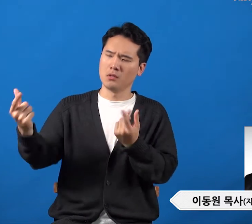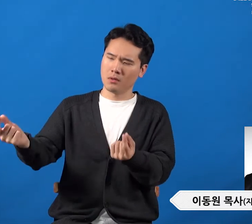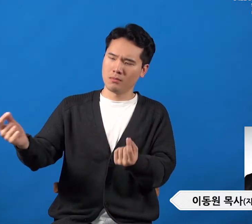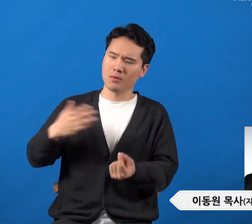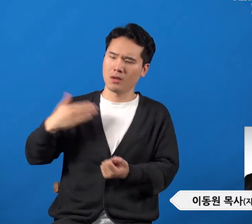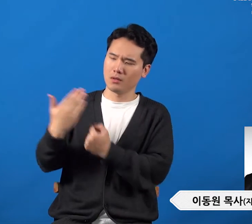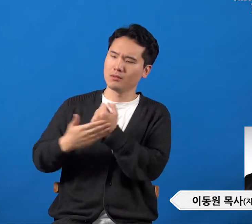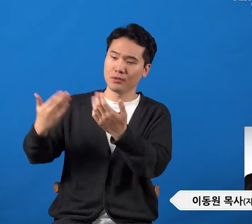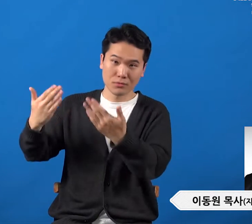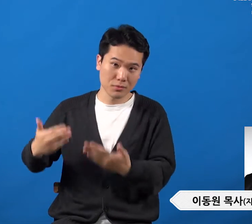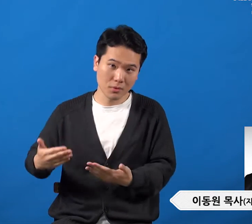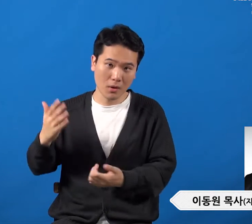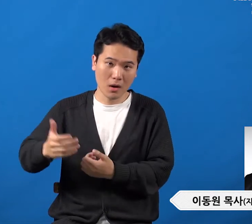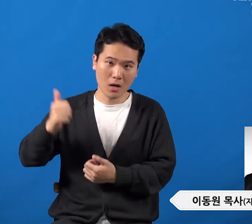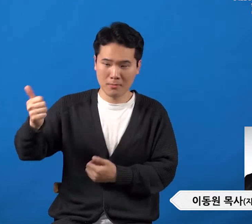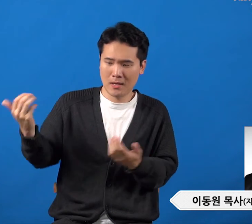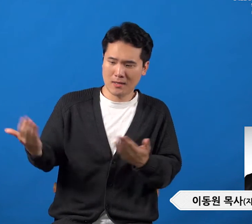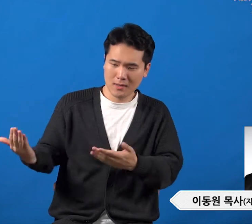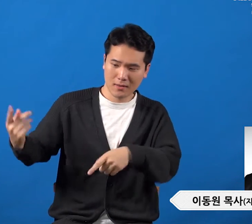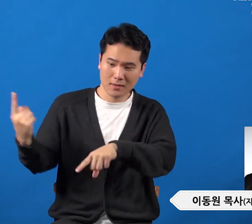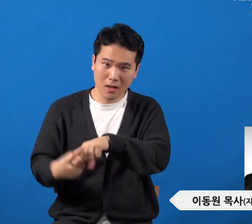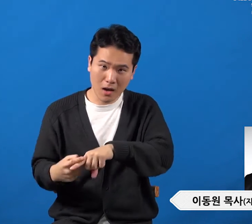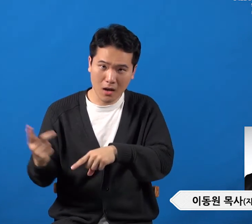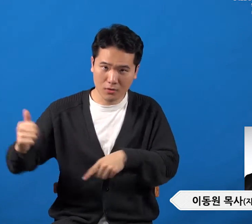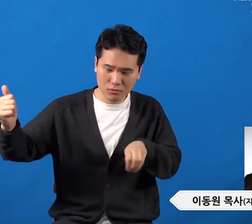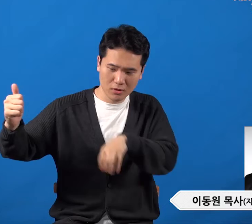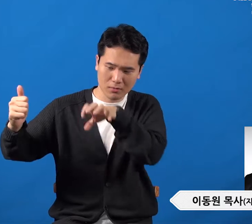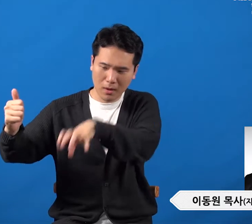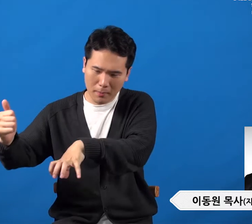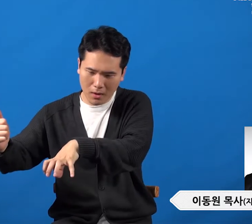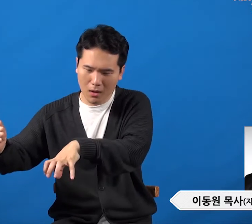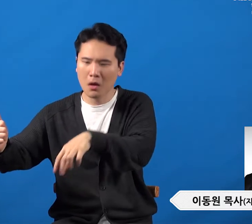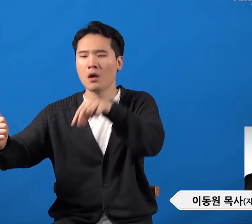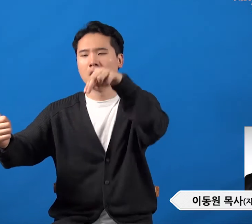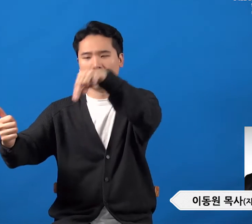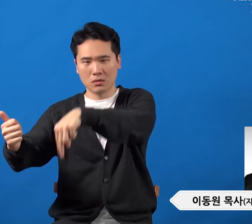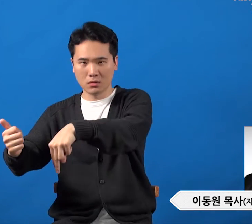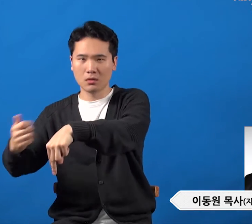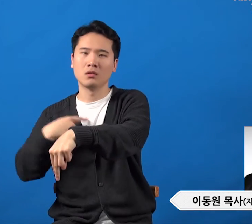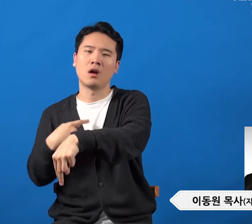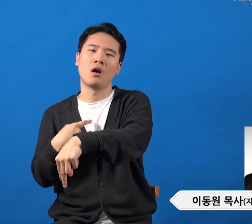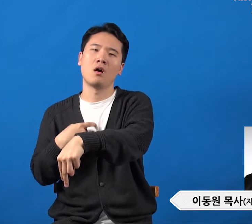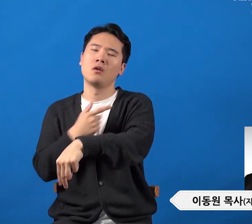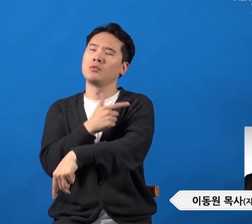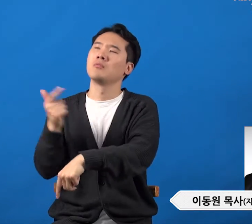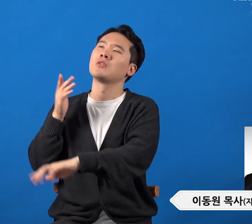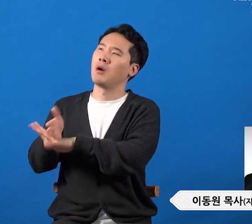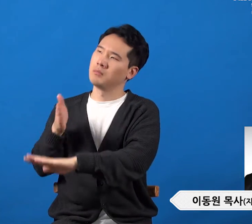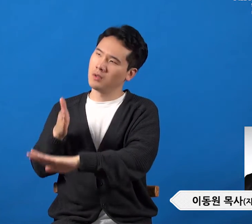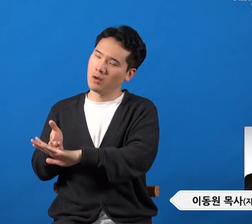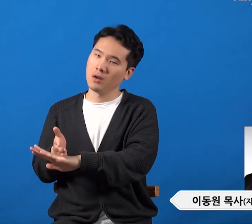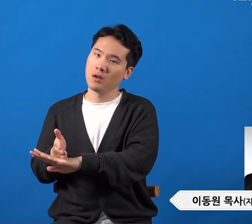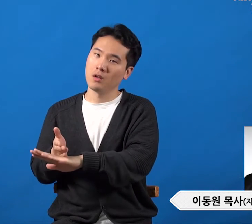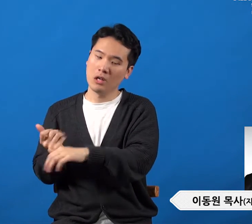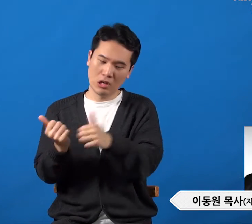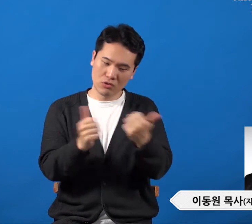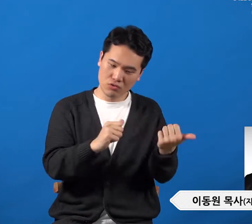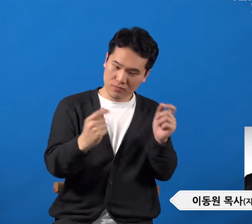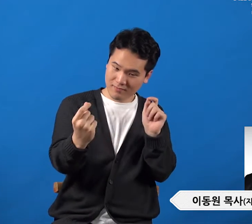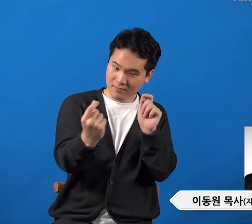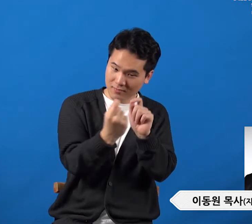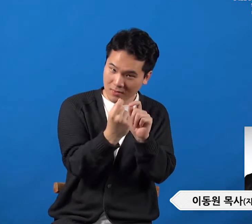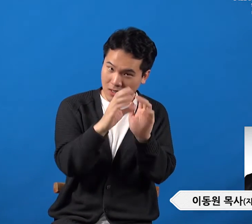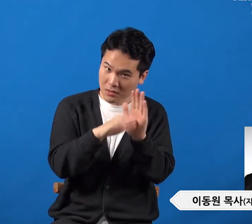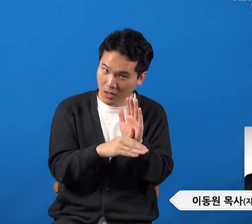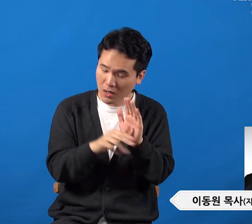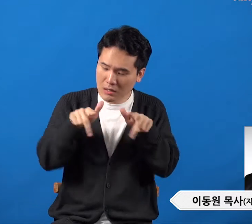이렇게 나에게 은혜 주셔서 하나님 일하다가 주님 앞에 오게 된 것, 너무너무 감사해요. 죽음을 앞에 두고